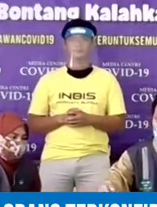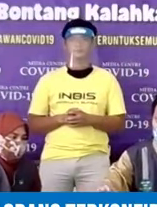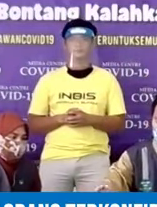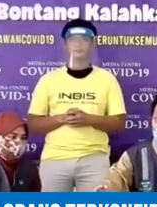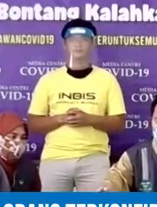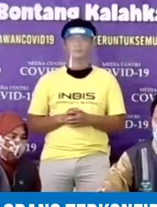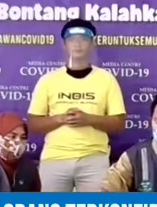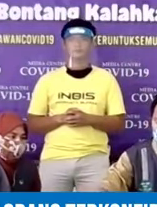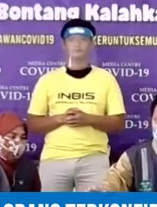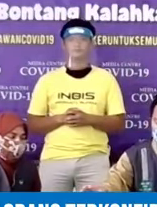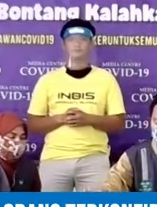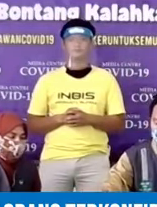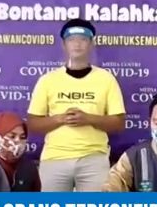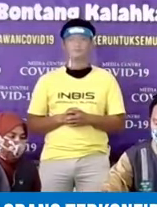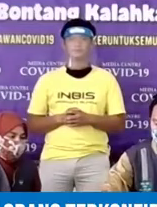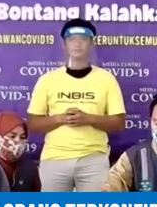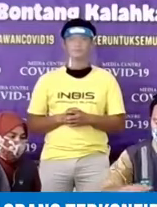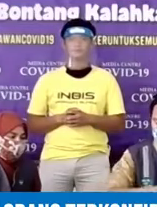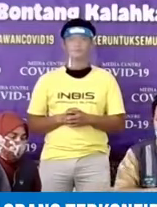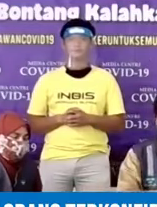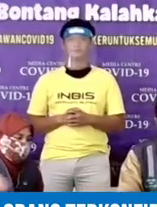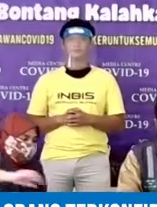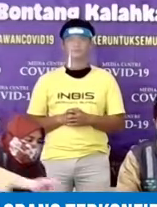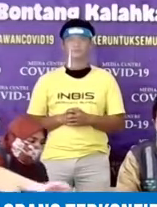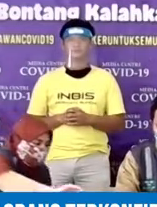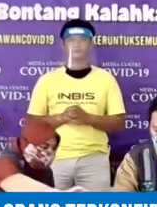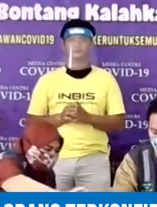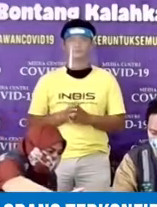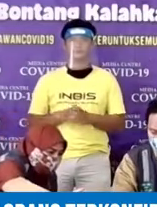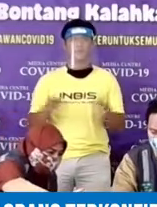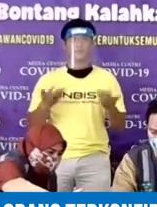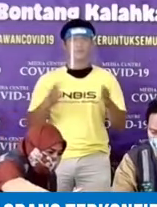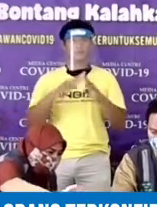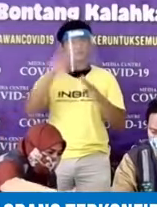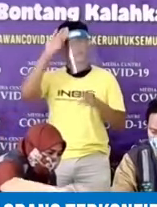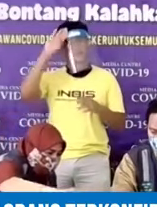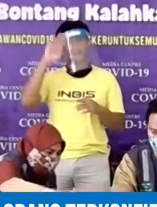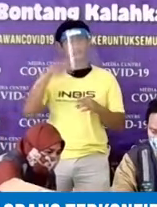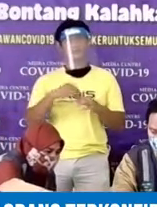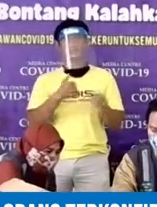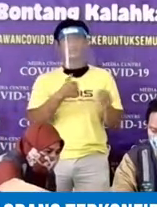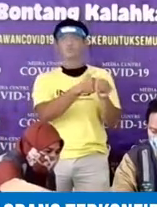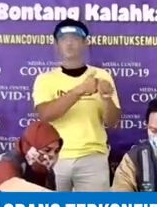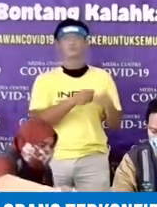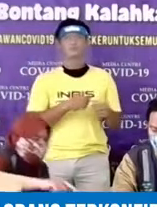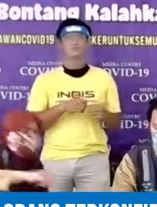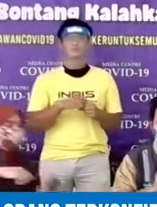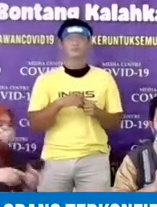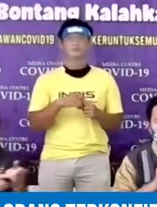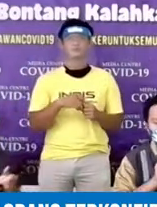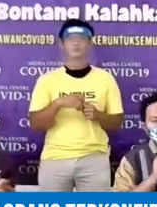berbintang barat ataupun bs1 sebelumnya seperti itu pak makasih pak